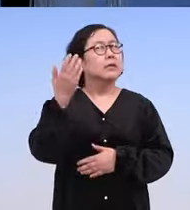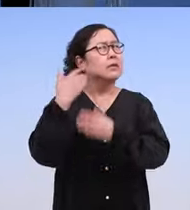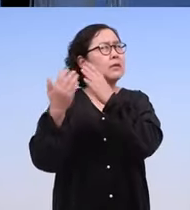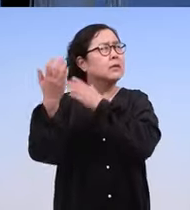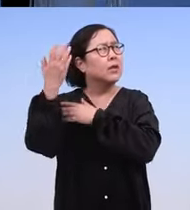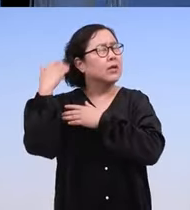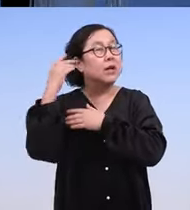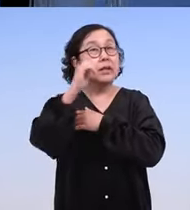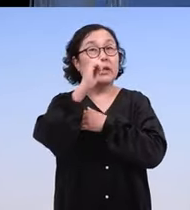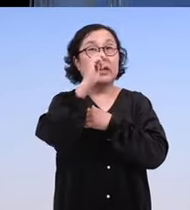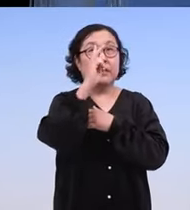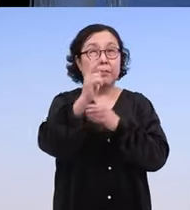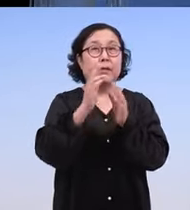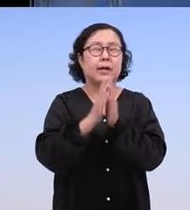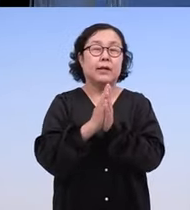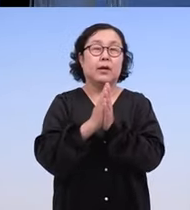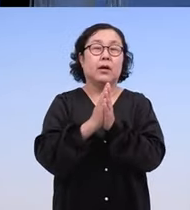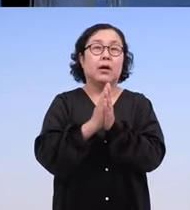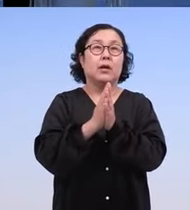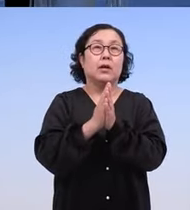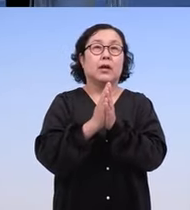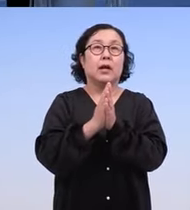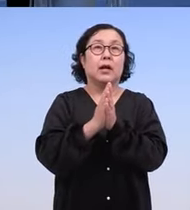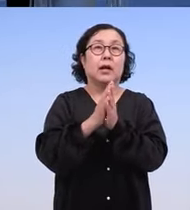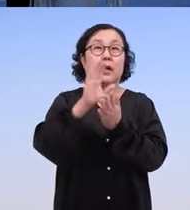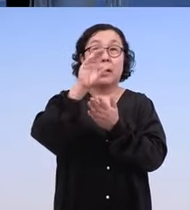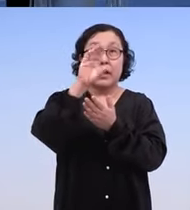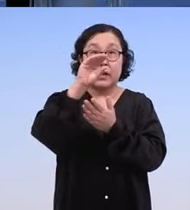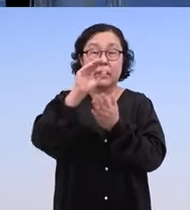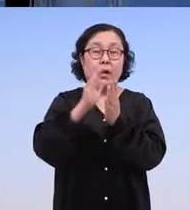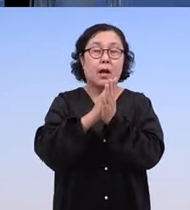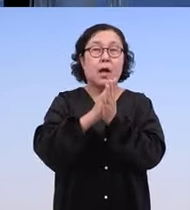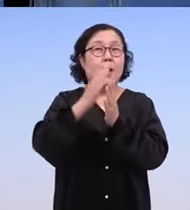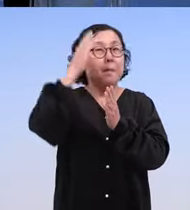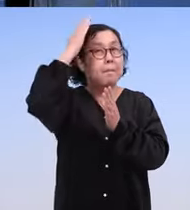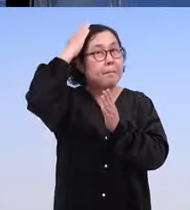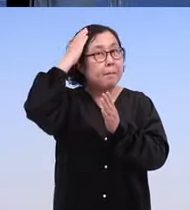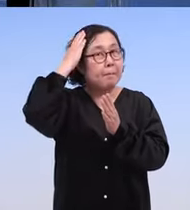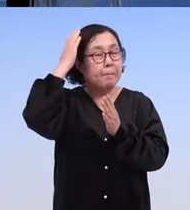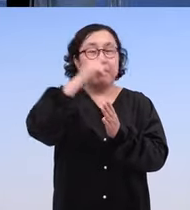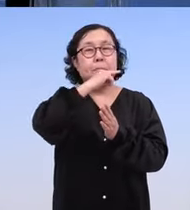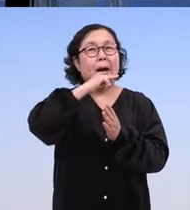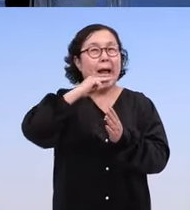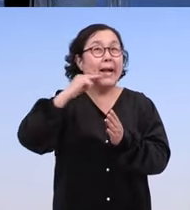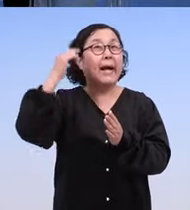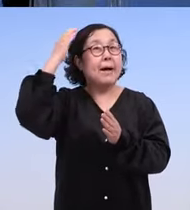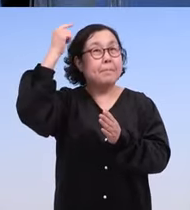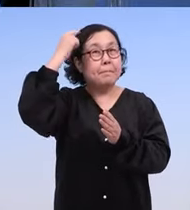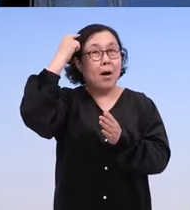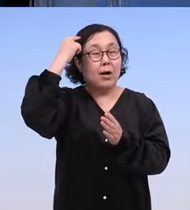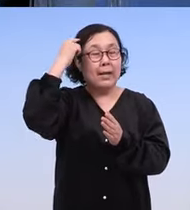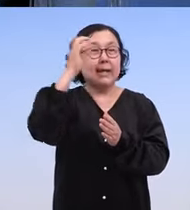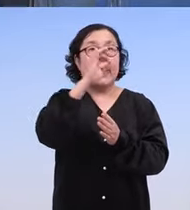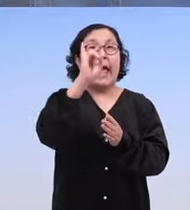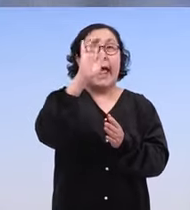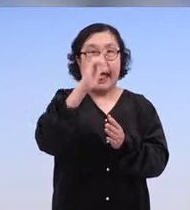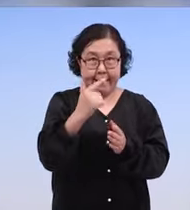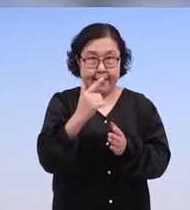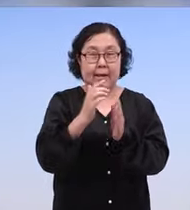오래전에 TV에서 방영된 빨간머리 앤 이런 그 만화 영화를 기억하는 분이 계시리라